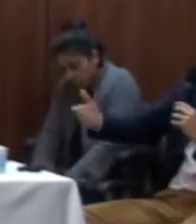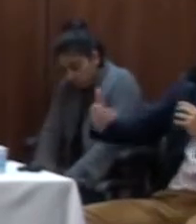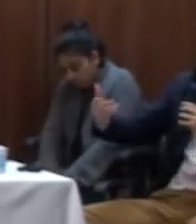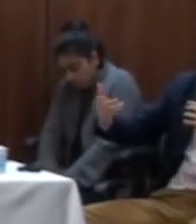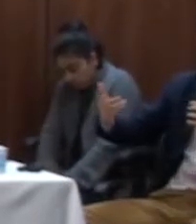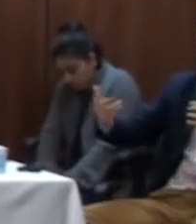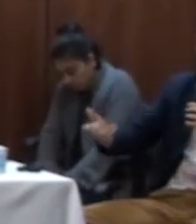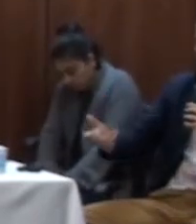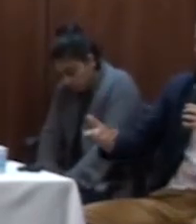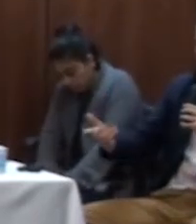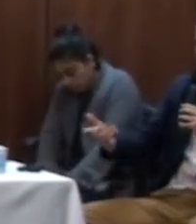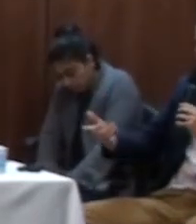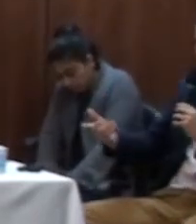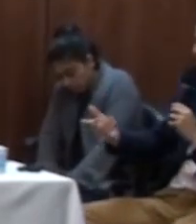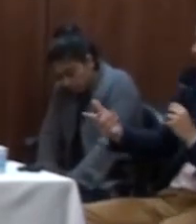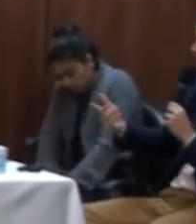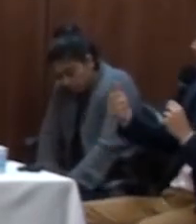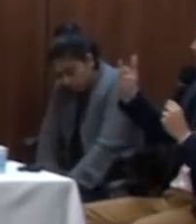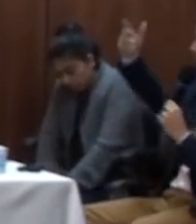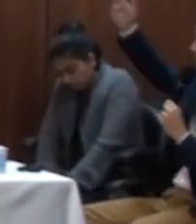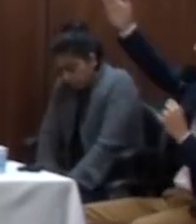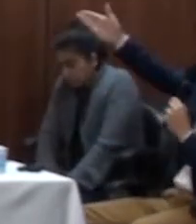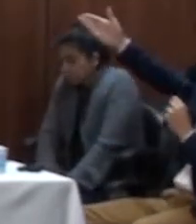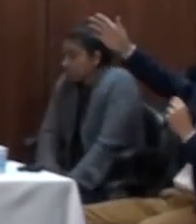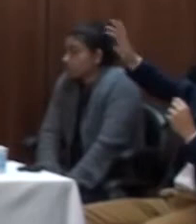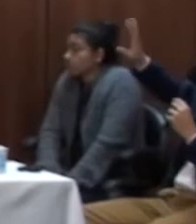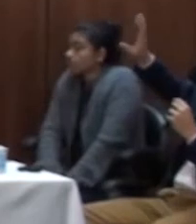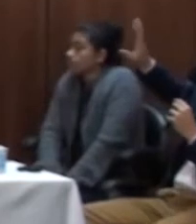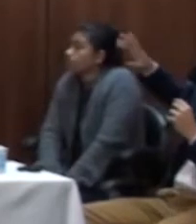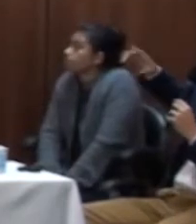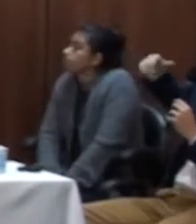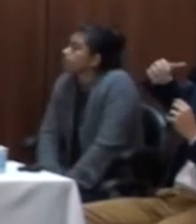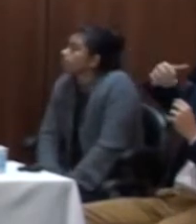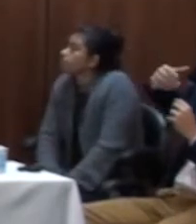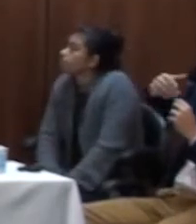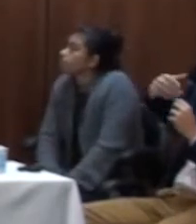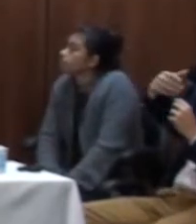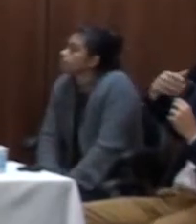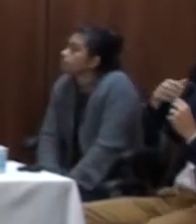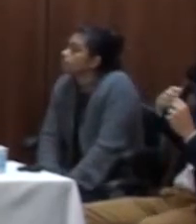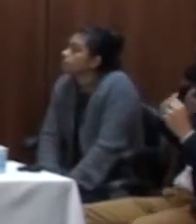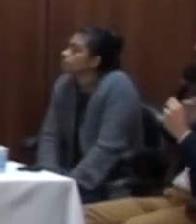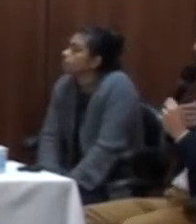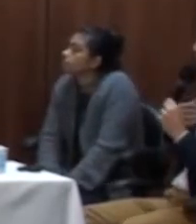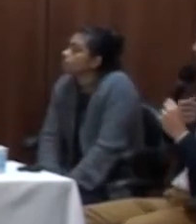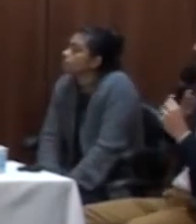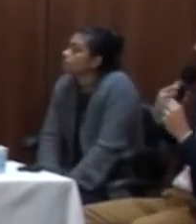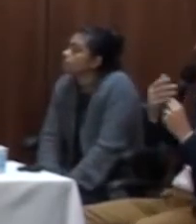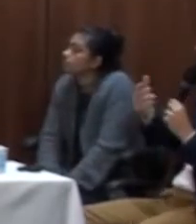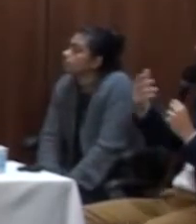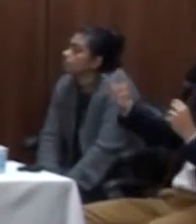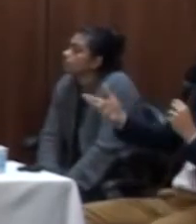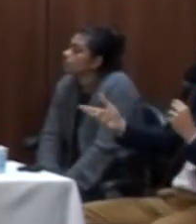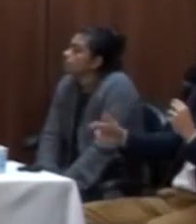intervenções ou de equipamentos públicos que realizassem essas intervenções. Todas essas informações que estão aí, elas não foram